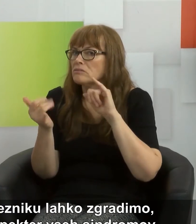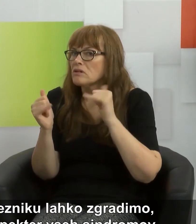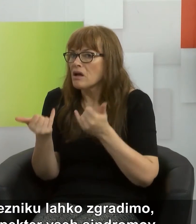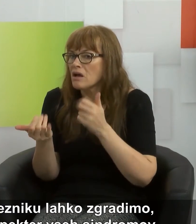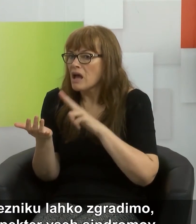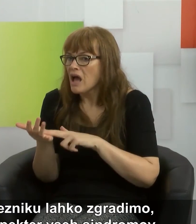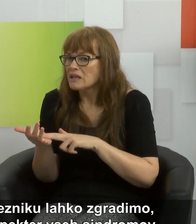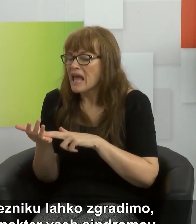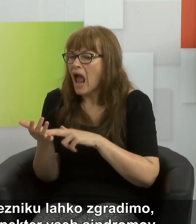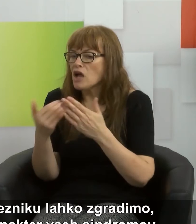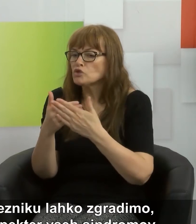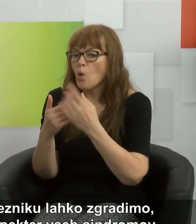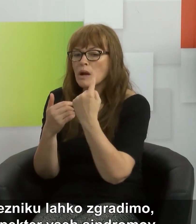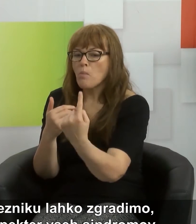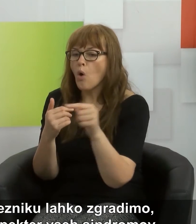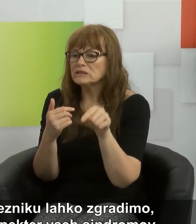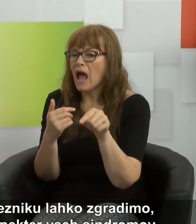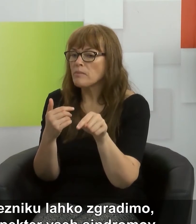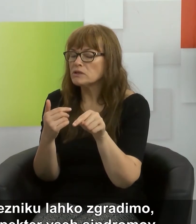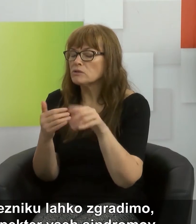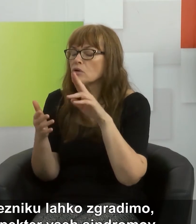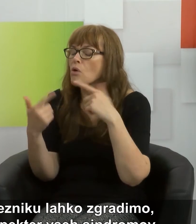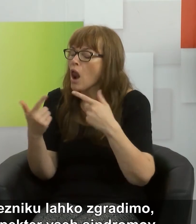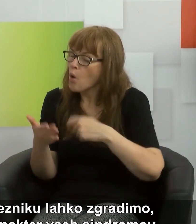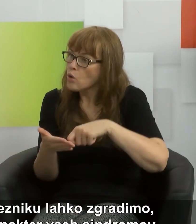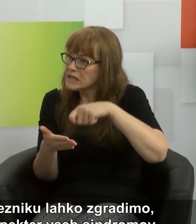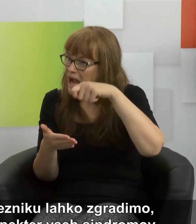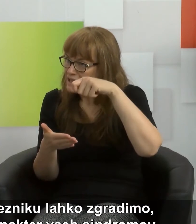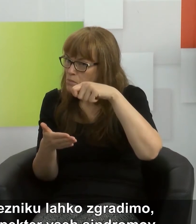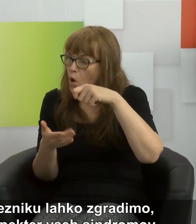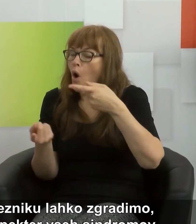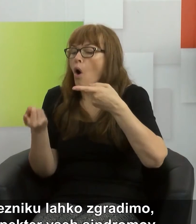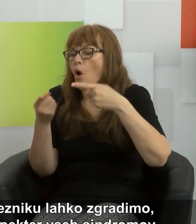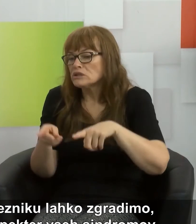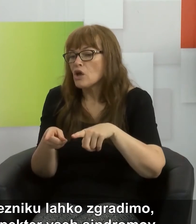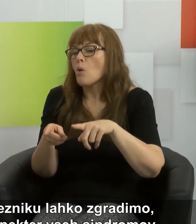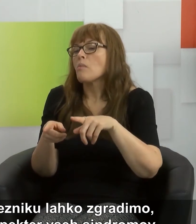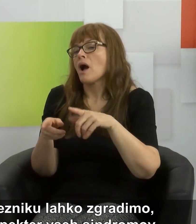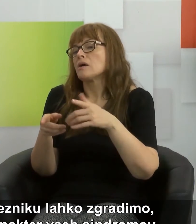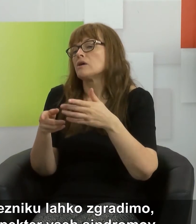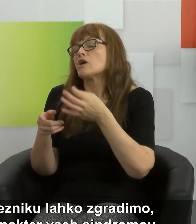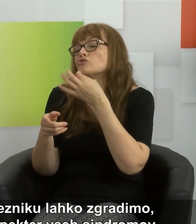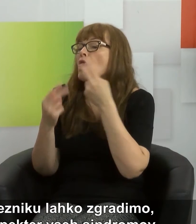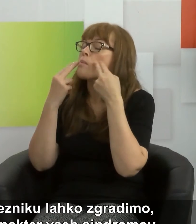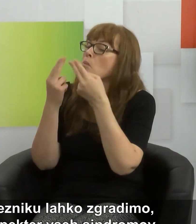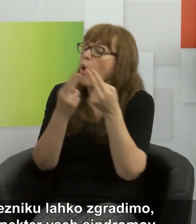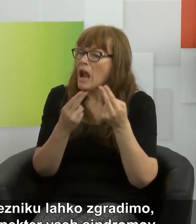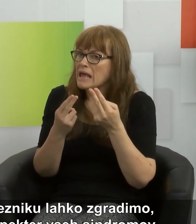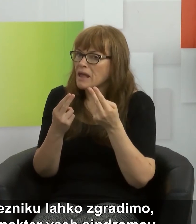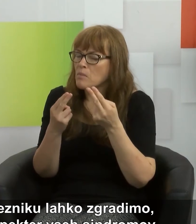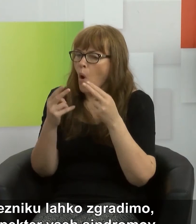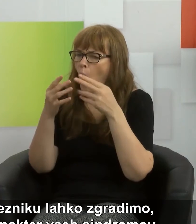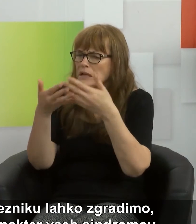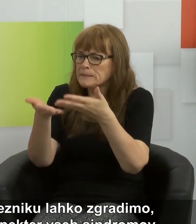pri posamezniku lahko zgradimo oziroma če pogledamo